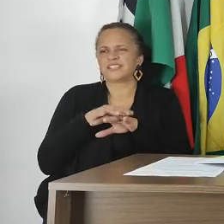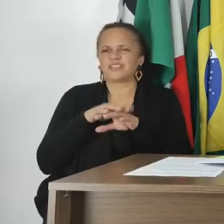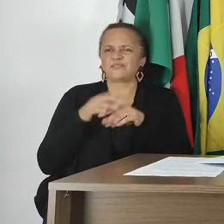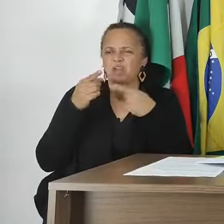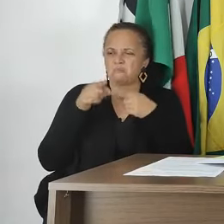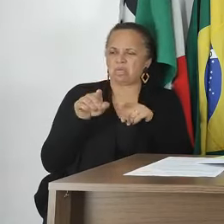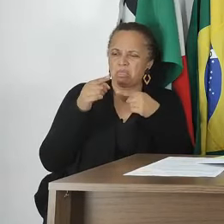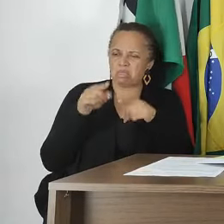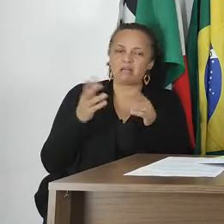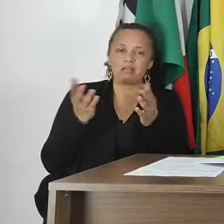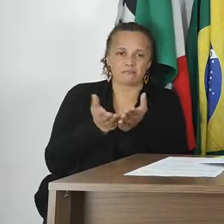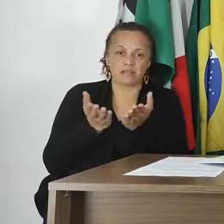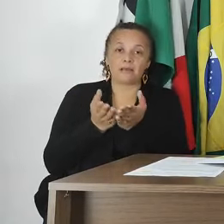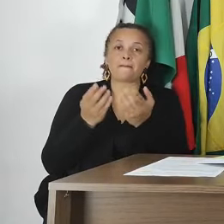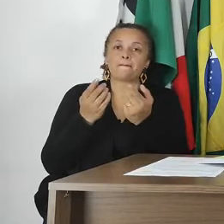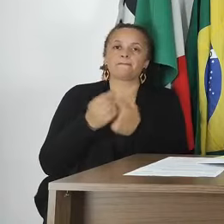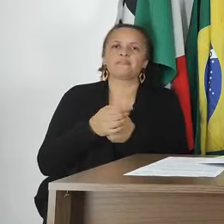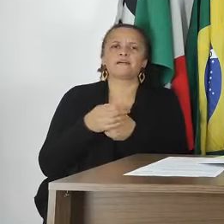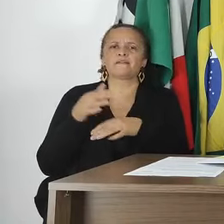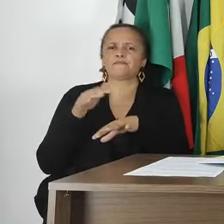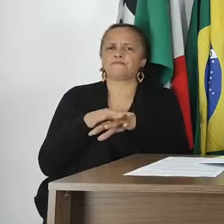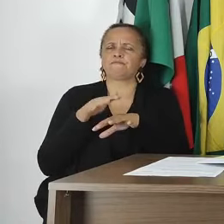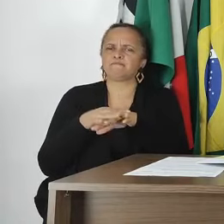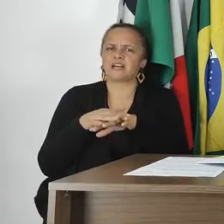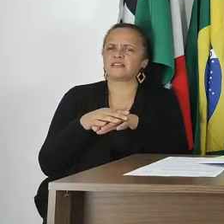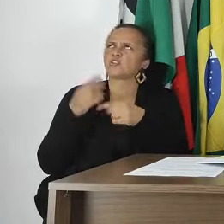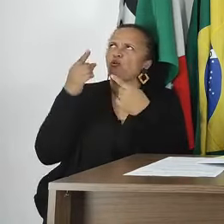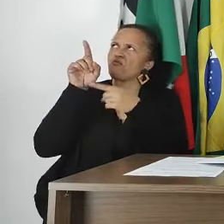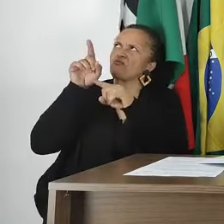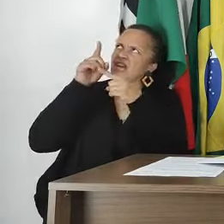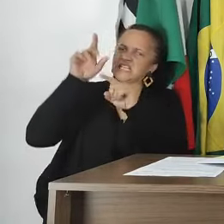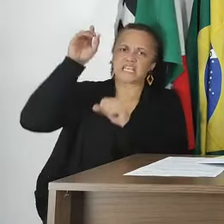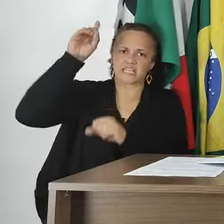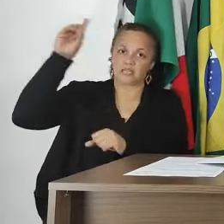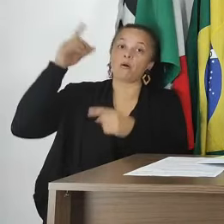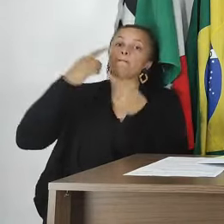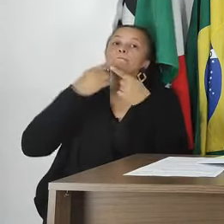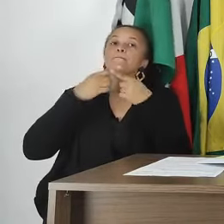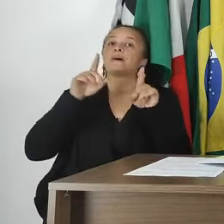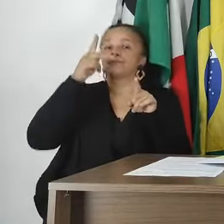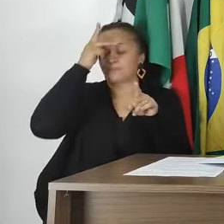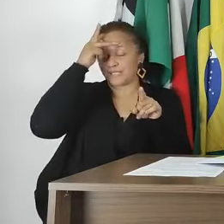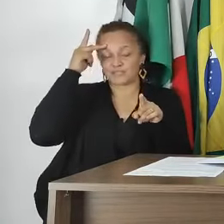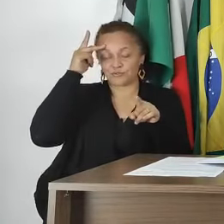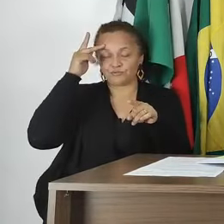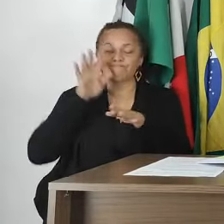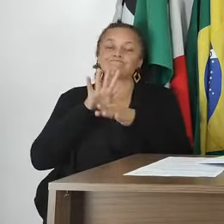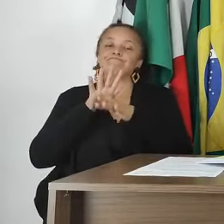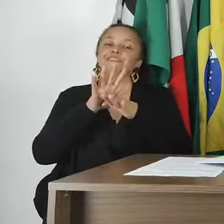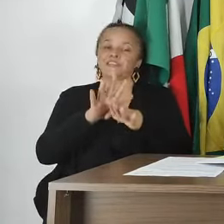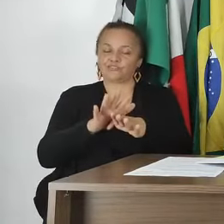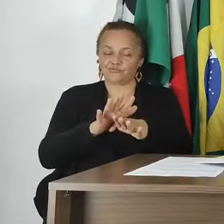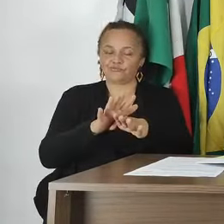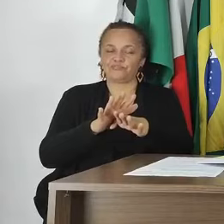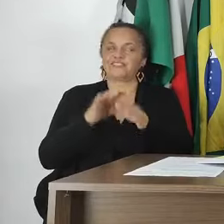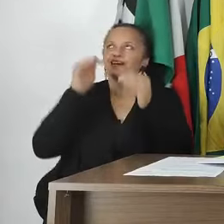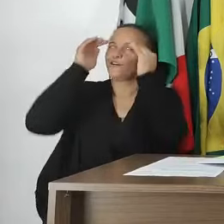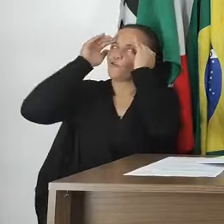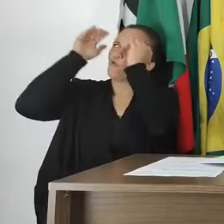o que compadece do necessitado honra-o. Ou seja, temos que ter aquele sentimento de